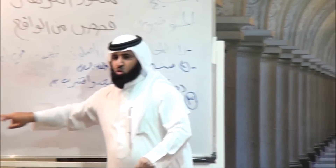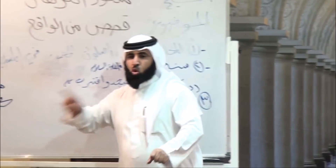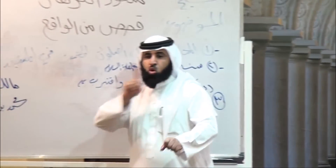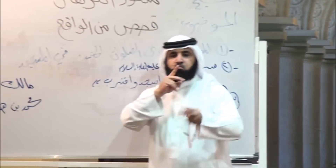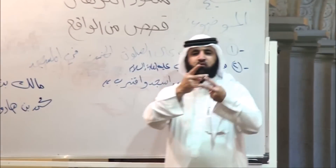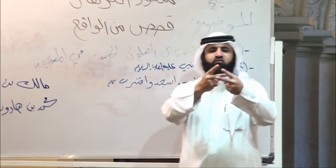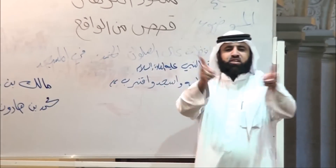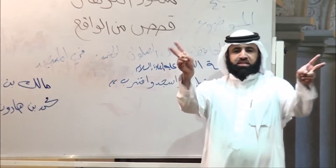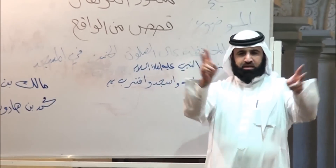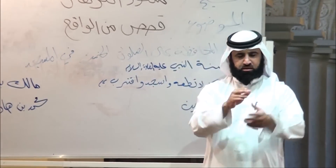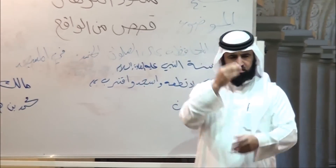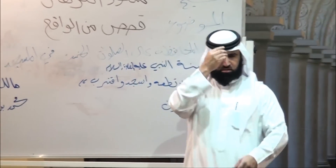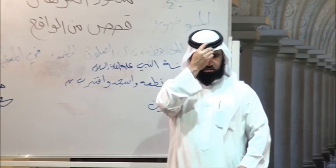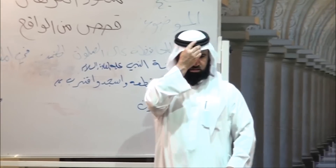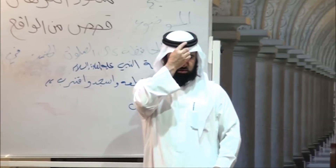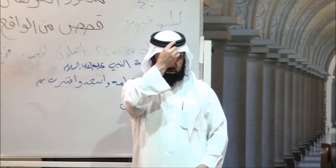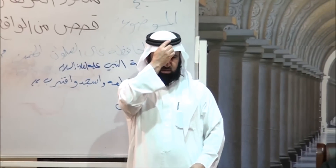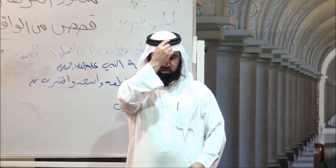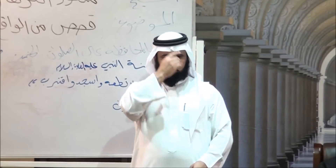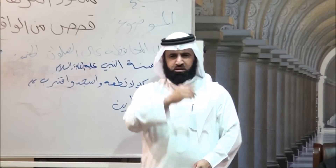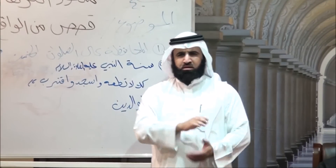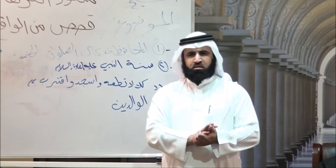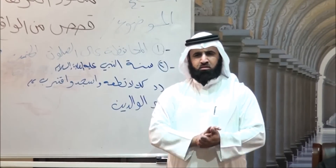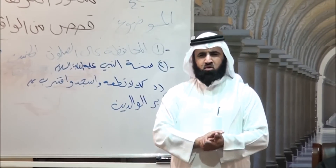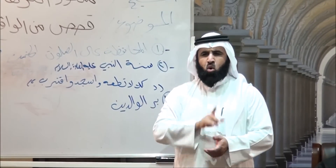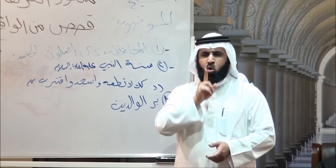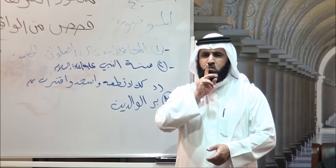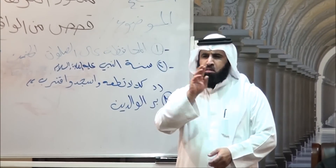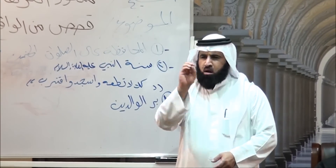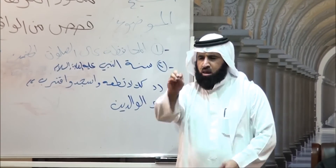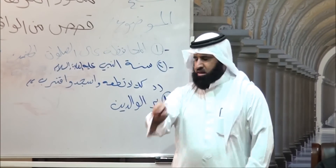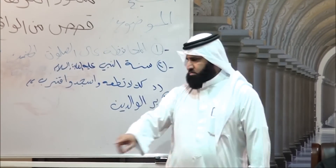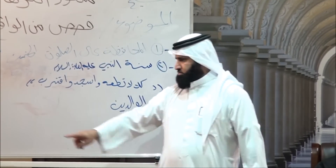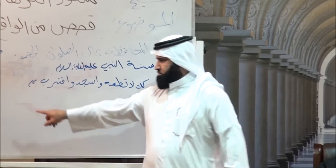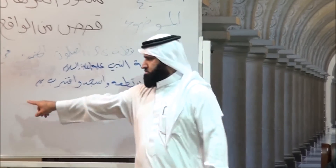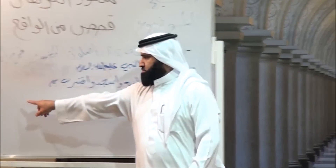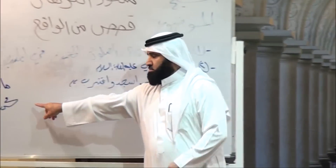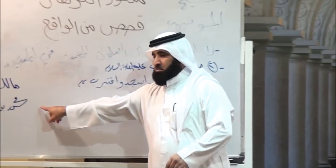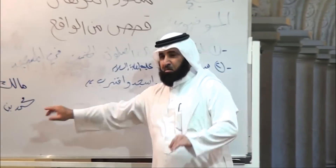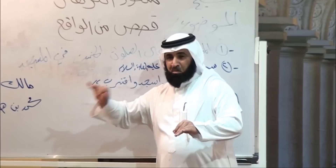قالت: يا محمد بن هارون،